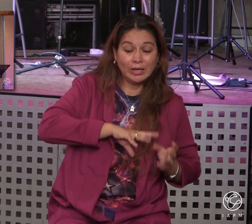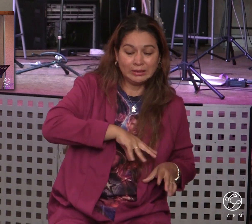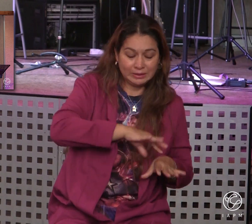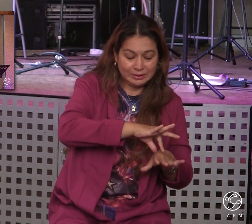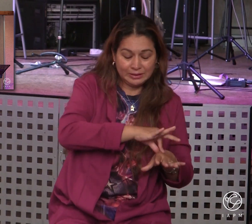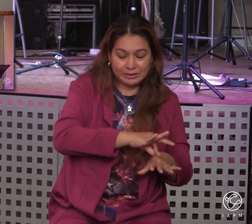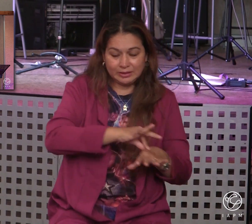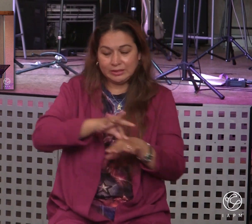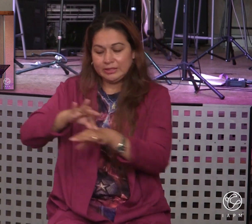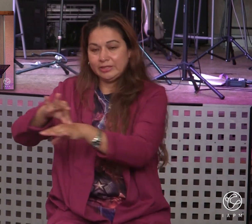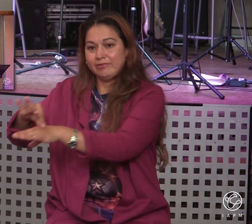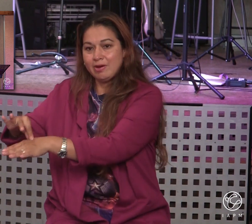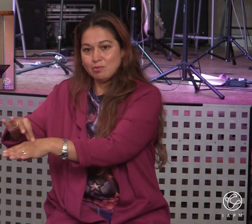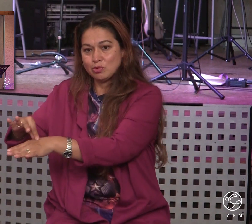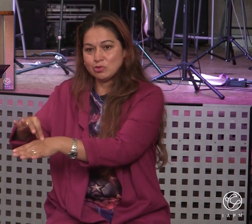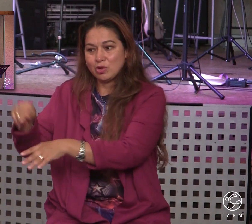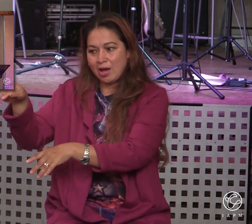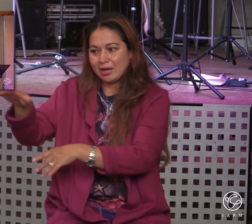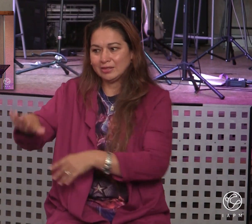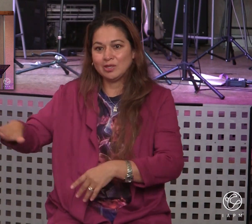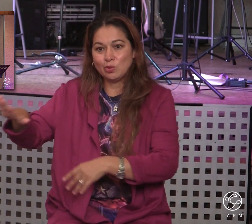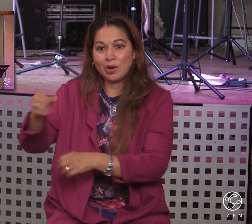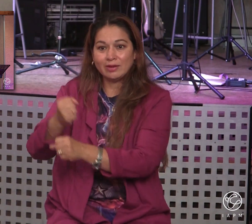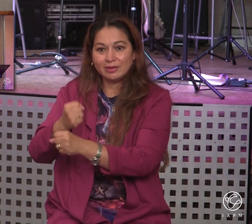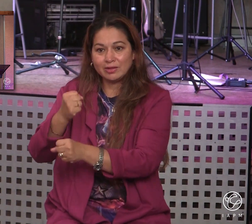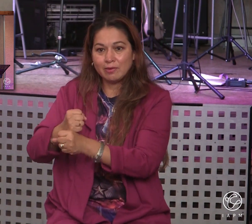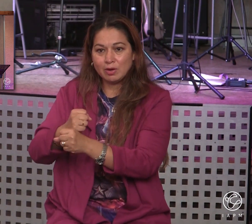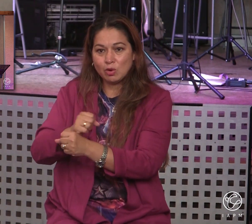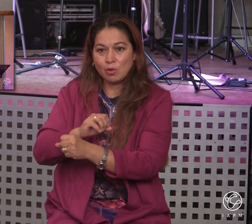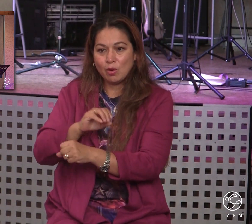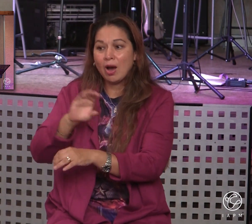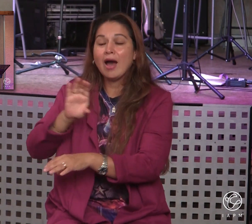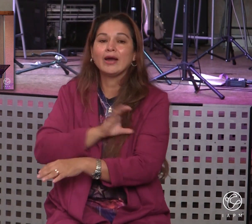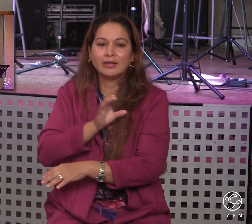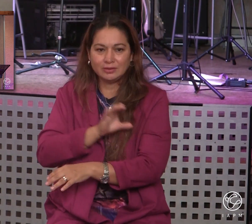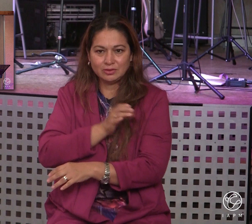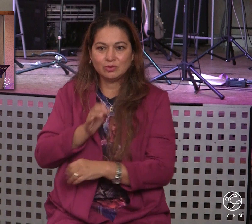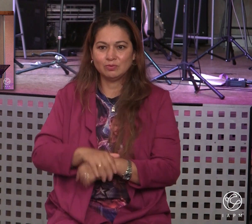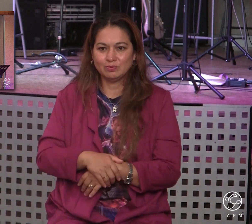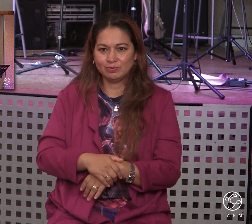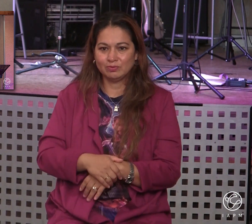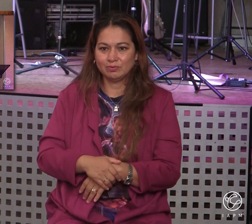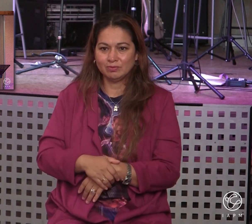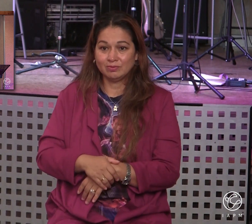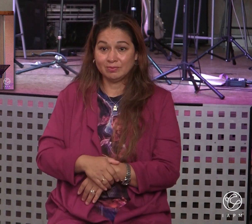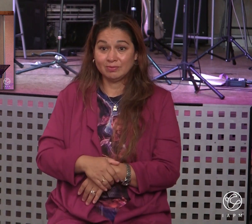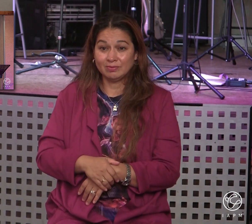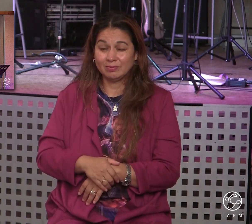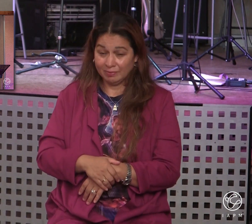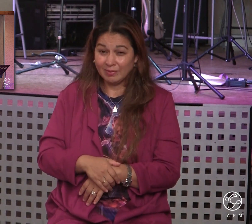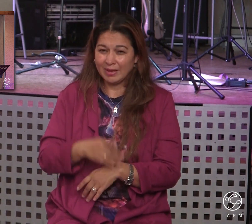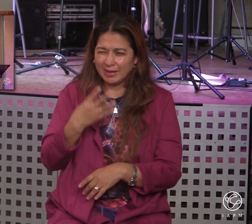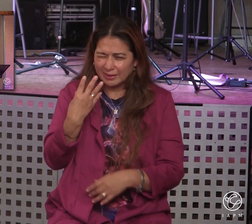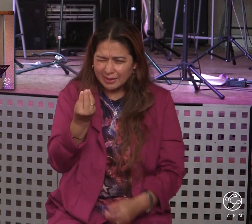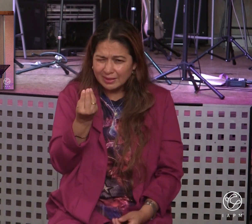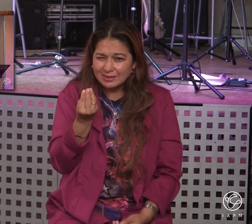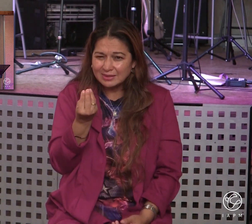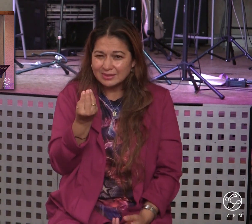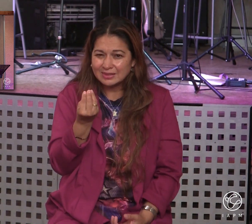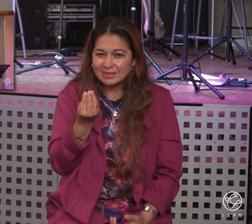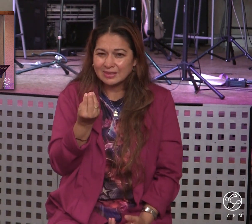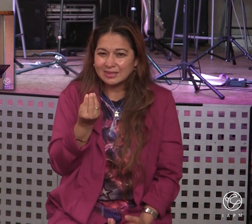Él. Muy bien, muy bien. Una vez que Él ya no estaba con ellos, y aquí entra el tema